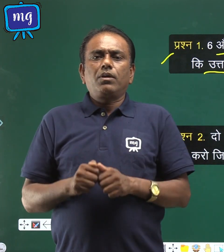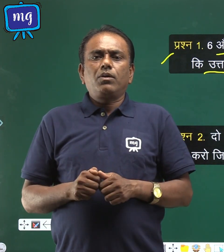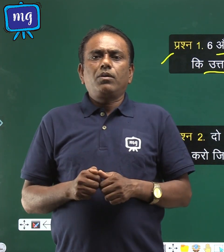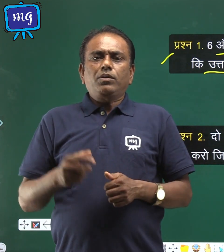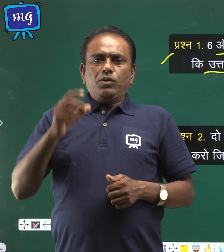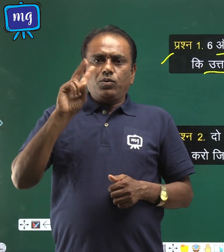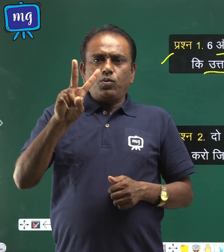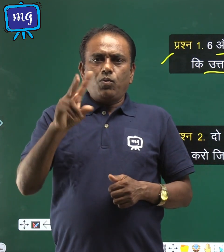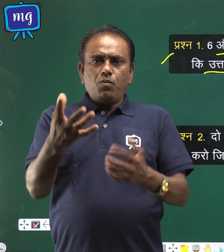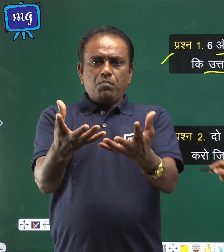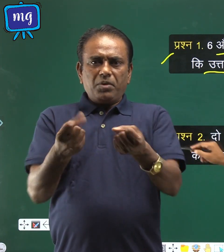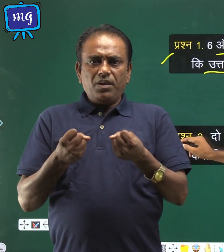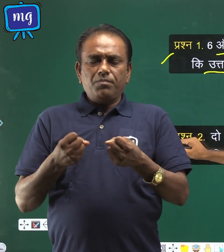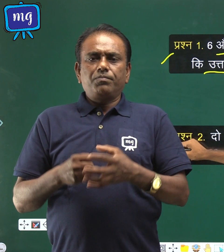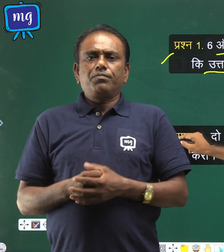2 प्राप्त हो।